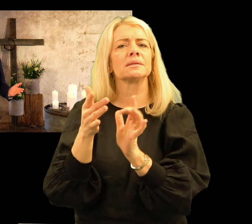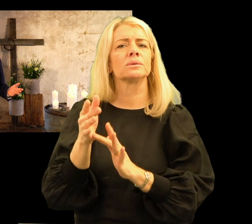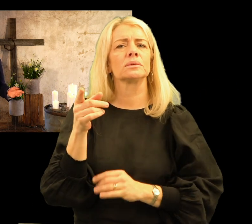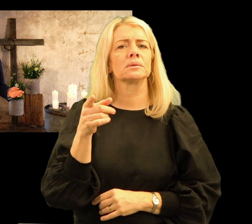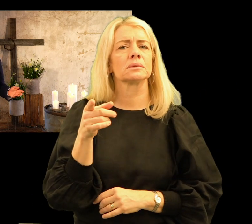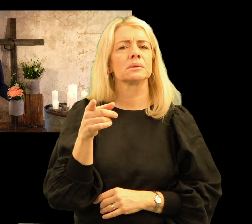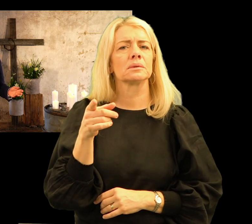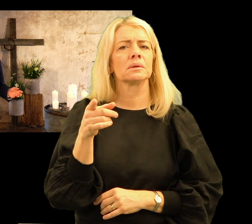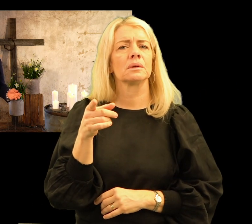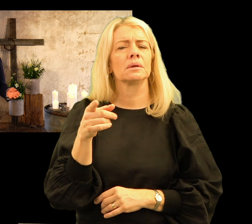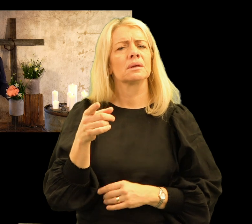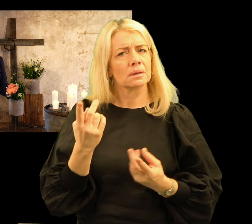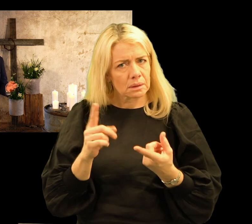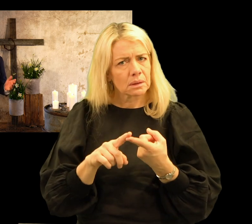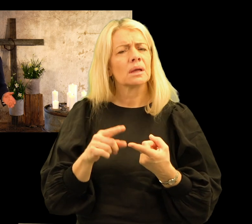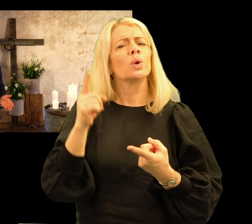Alltså,